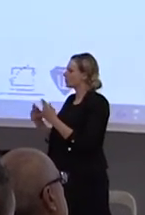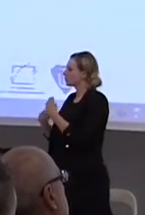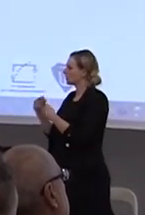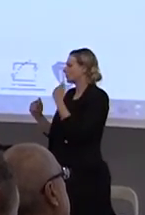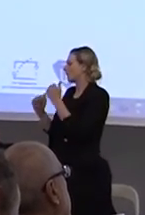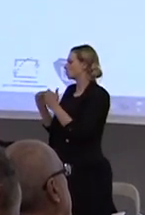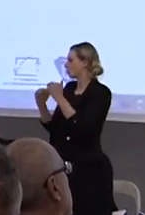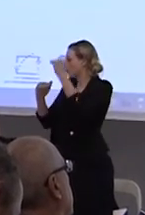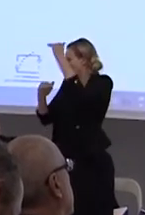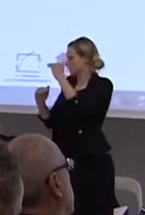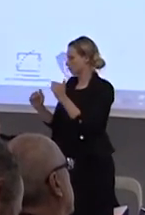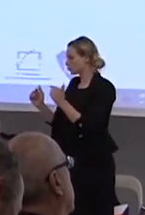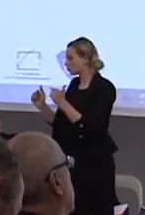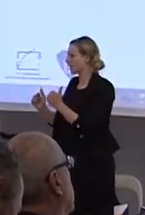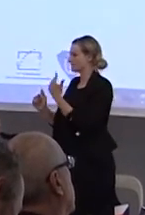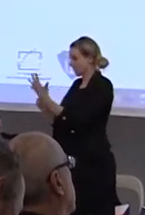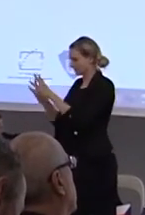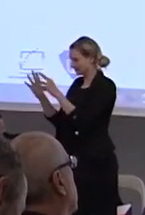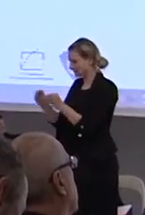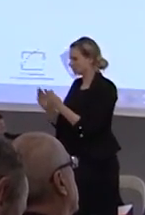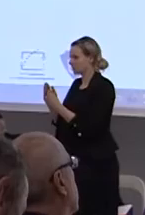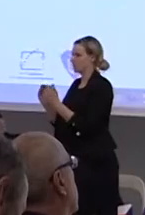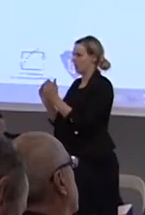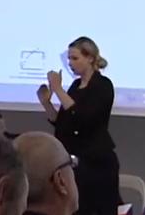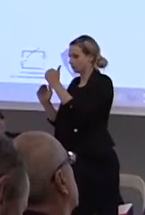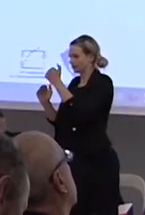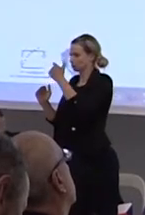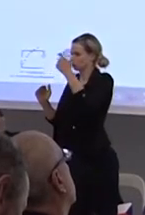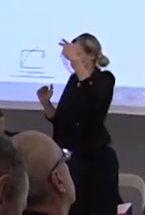právě dikce novely školského zákona.